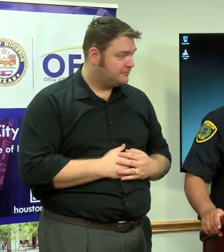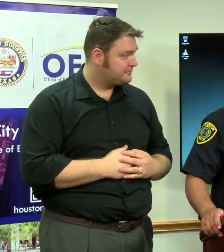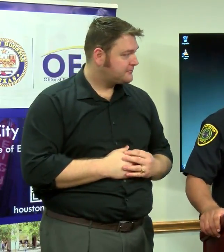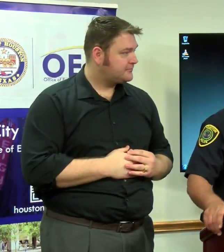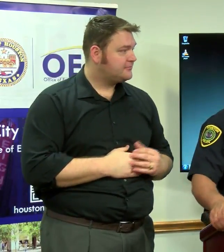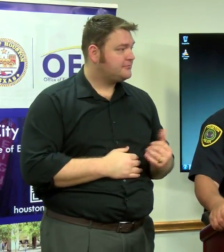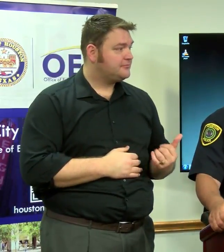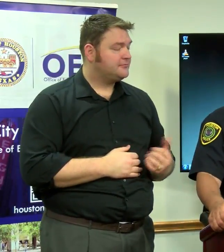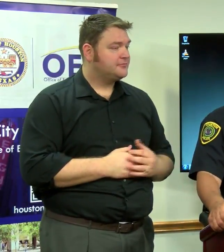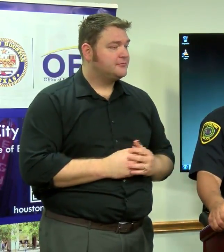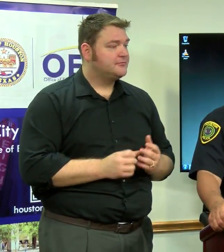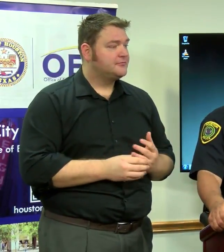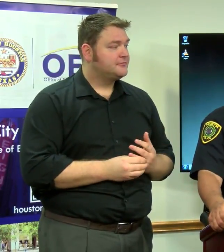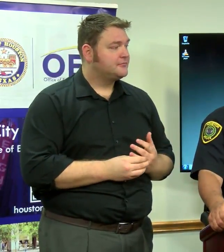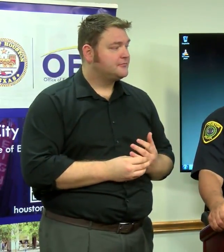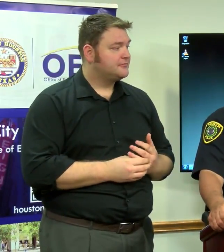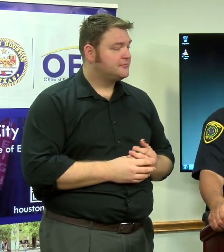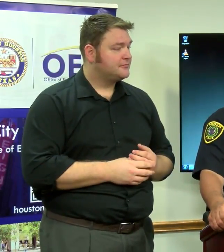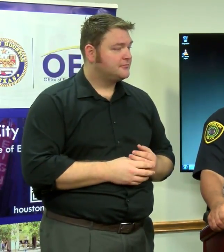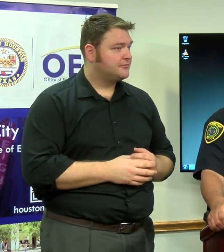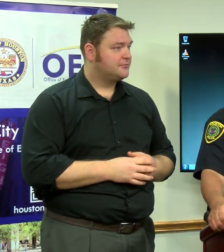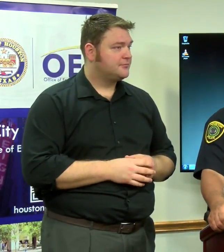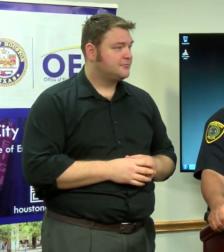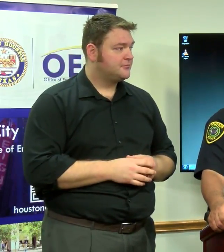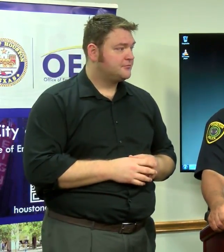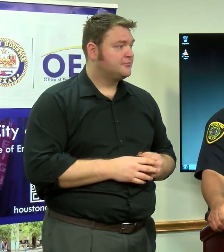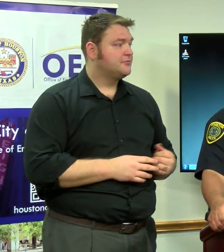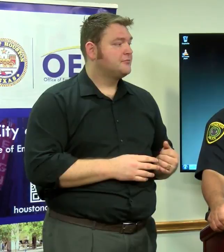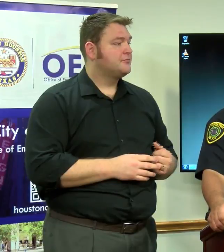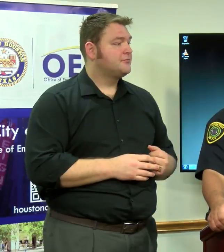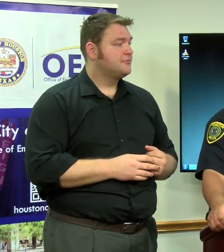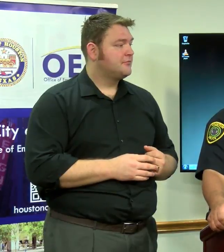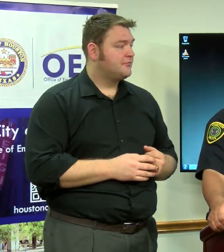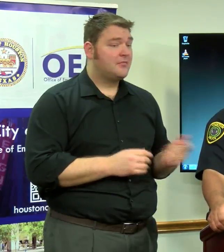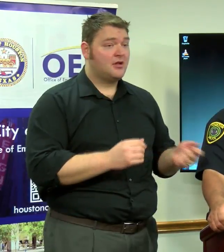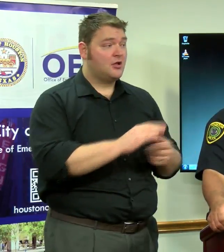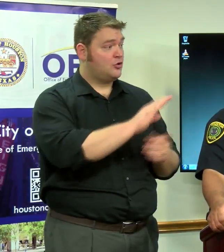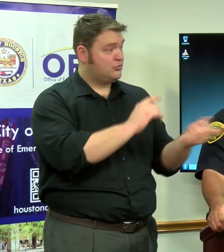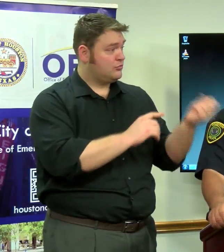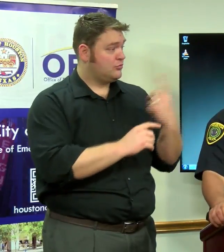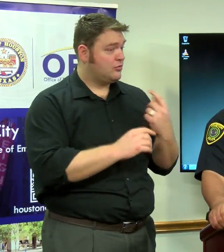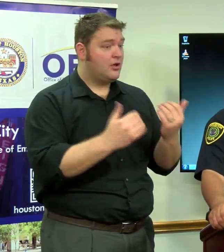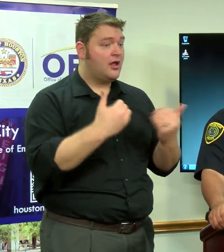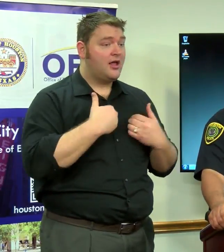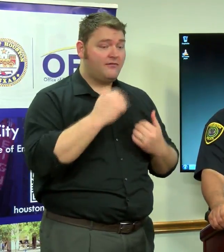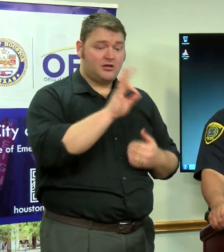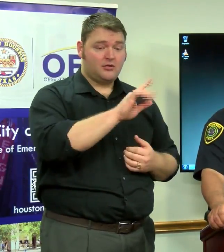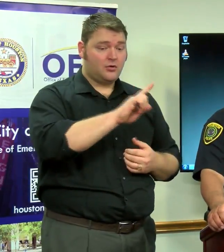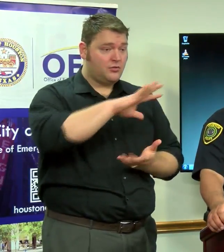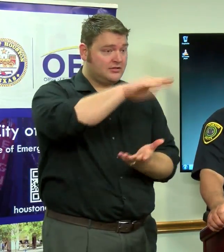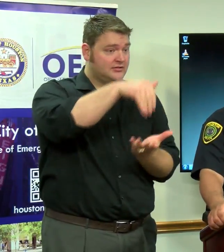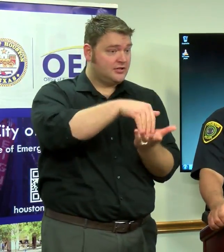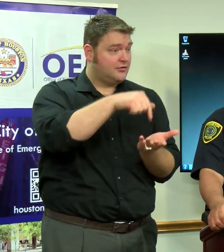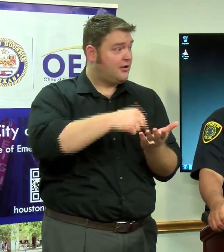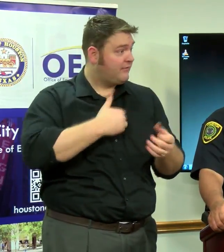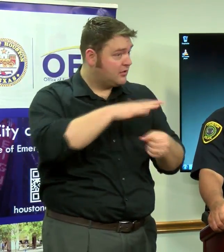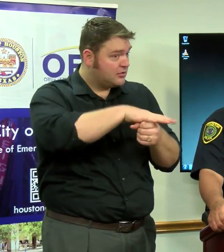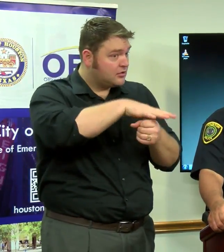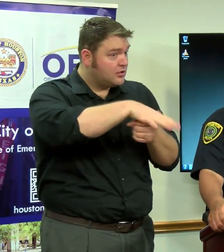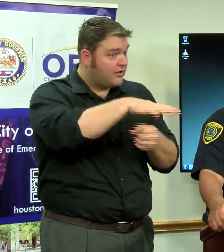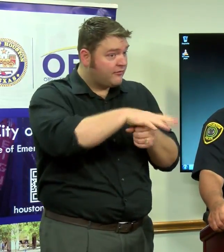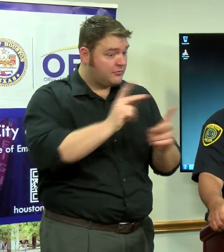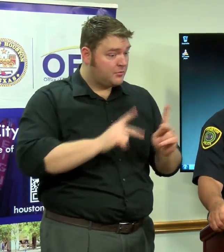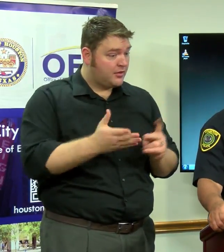La pregunta es si tenemos suficiente personas que hablan español en el centro 911, y no importa el idioma,